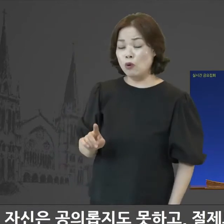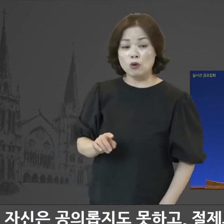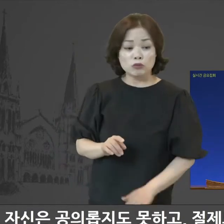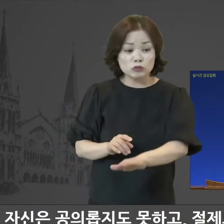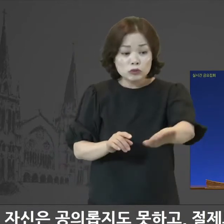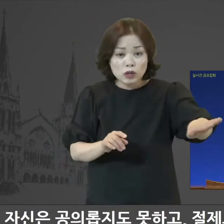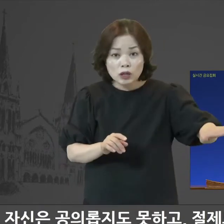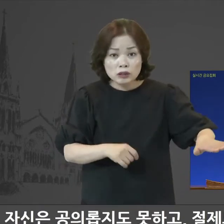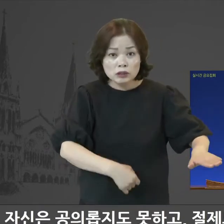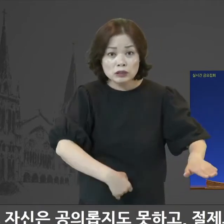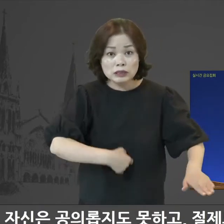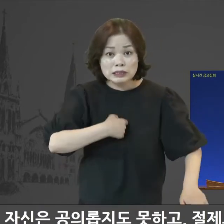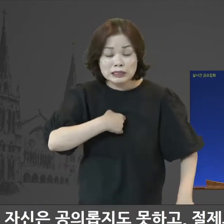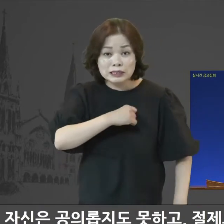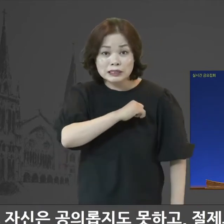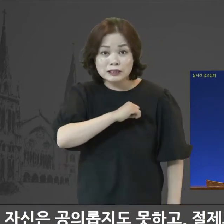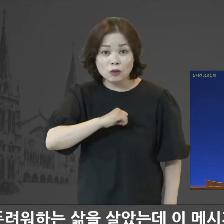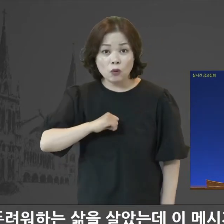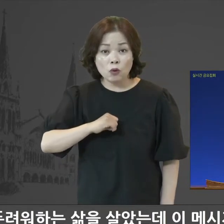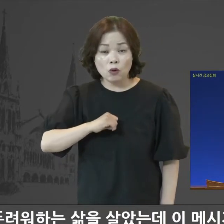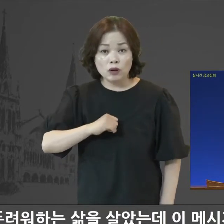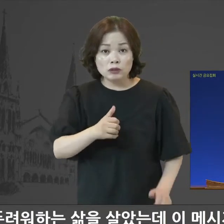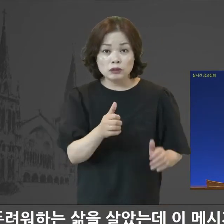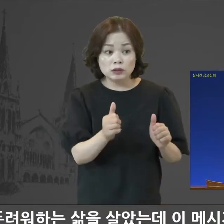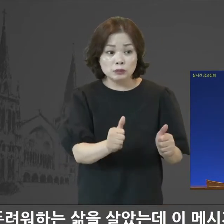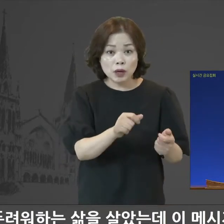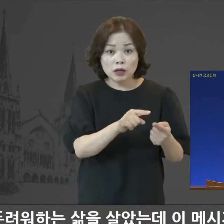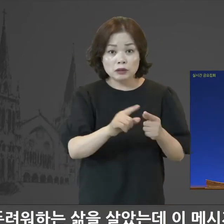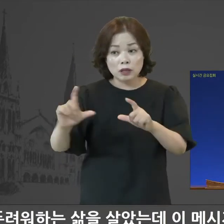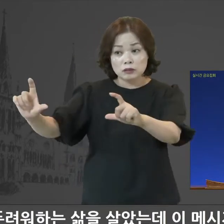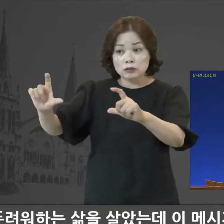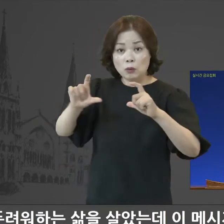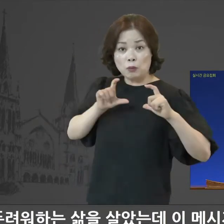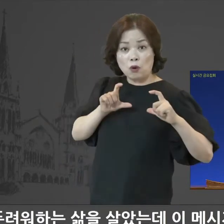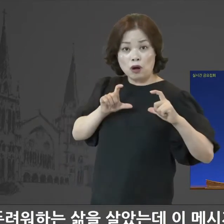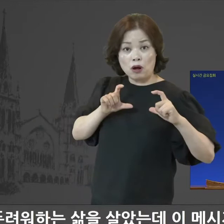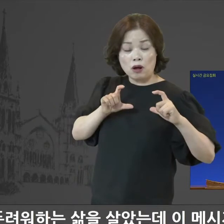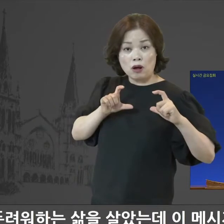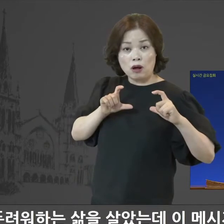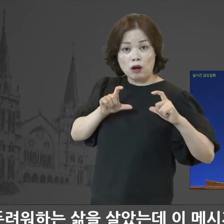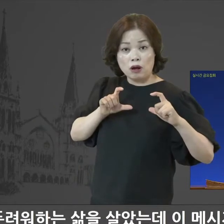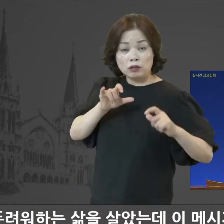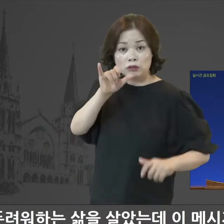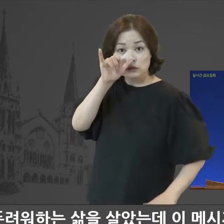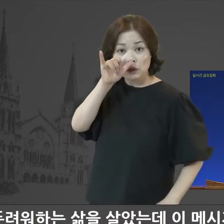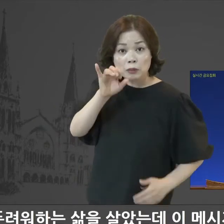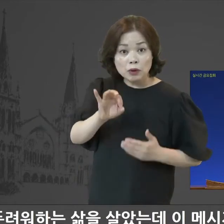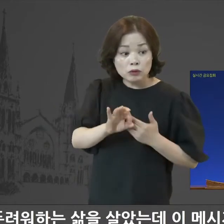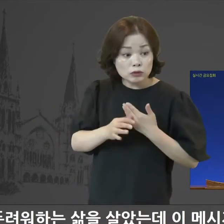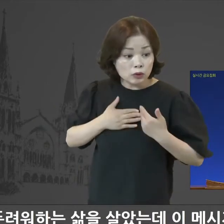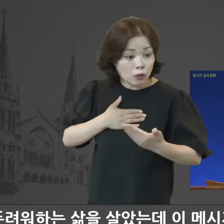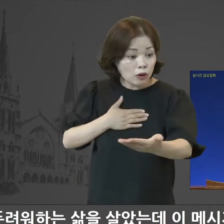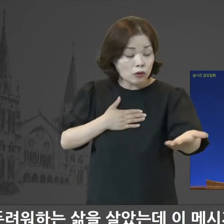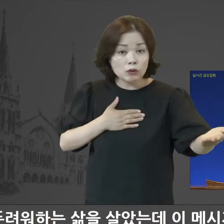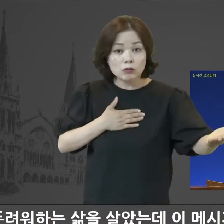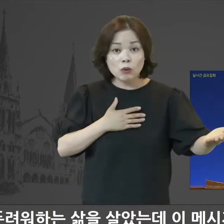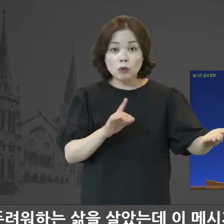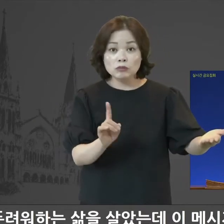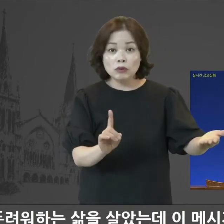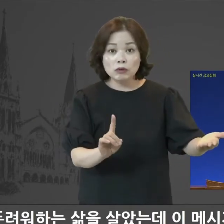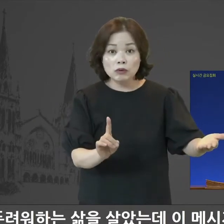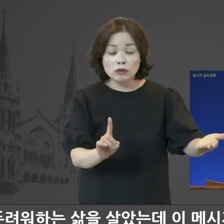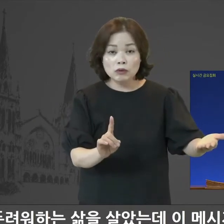우리들에게 의와 절제와 심판에 대한 선포가 있다면 저와 여러분은